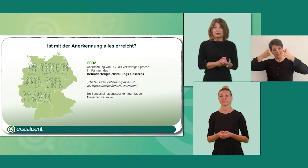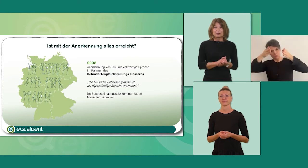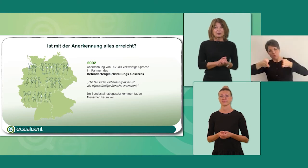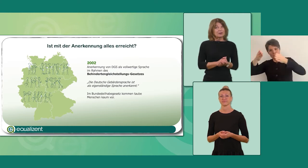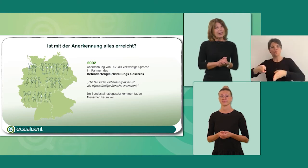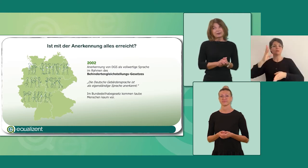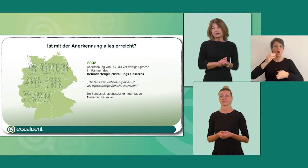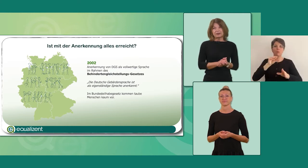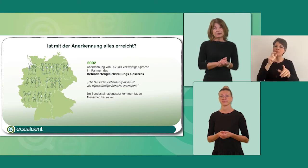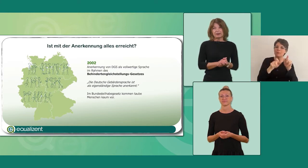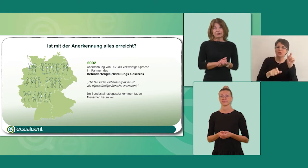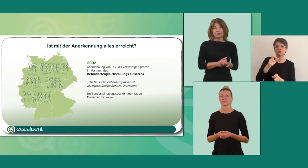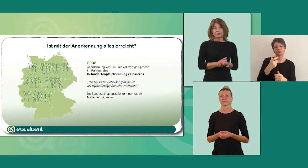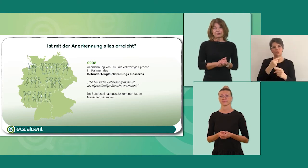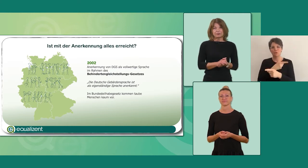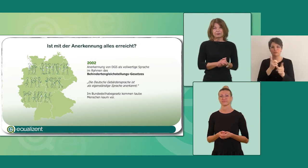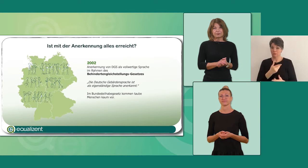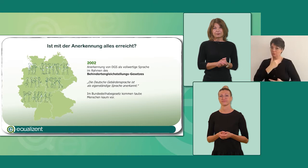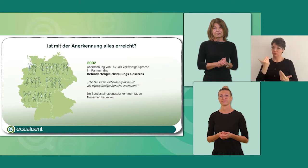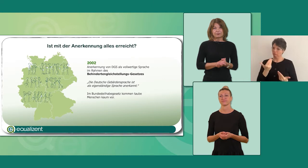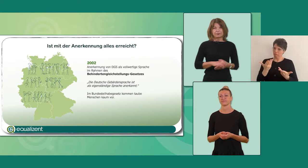Und das ist nicht gut.